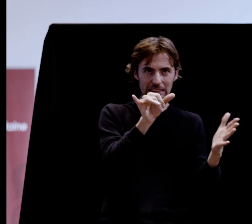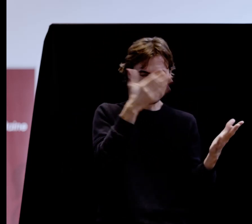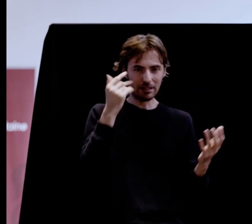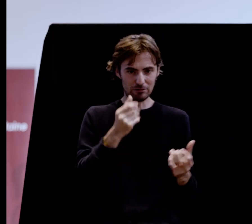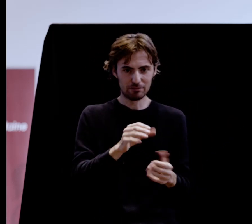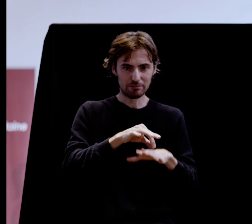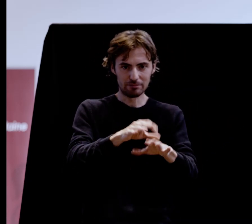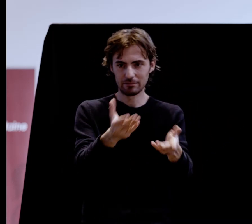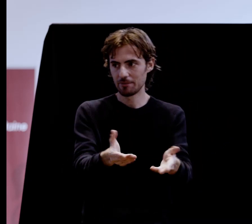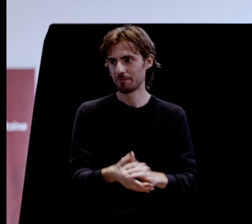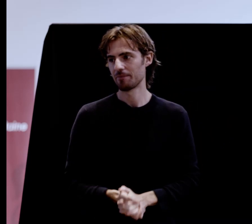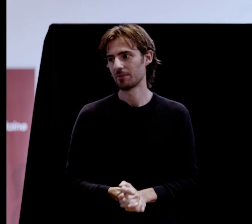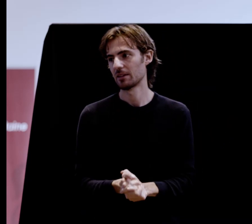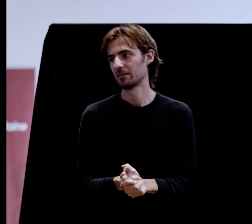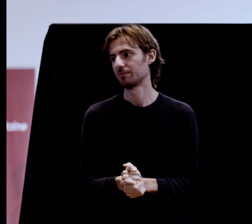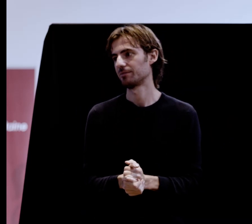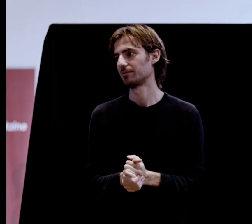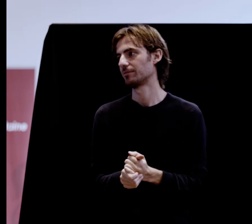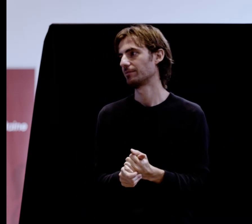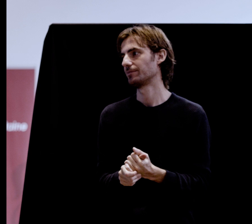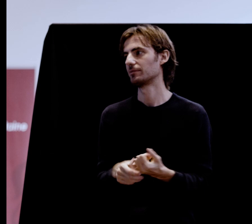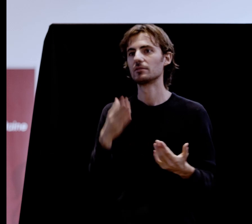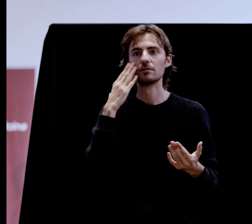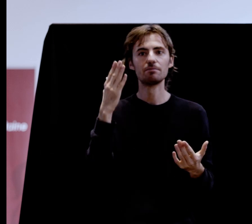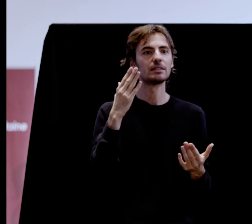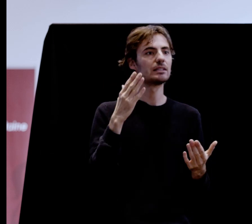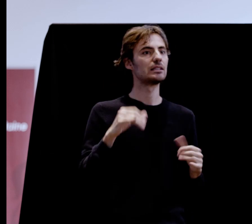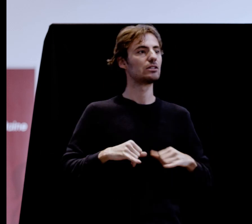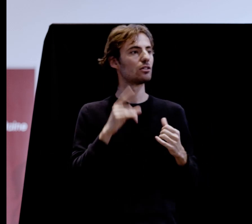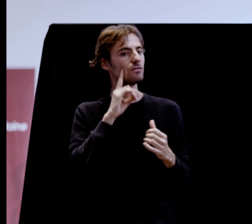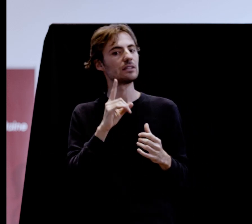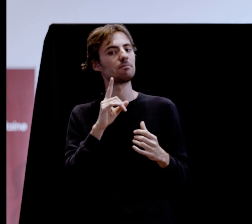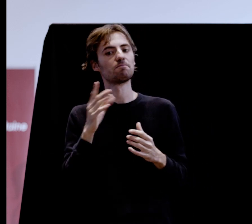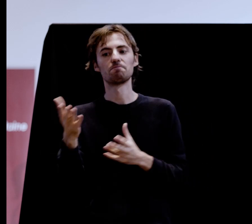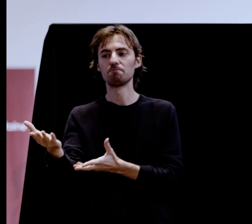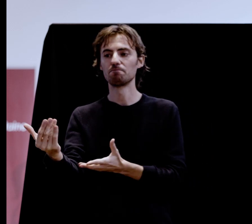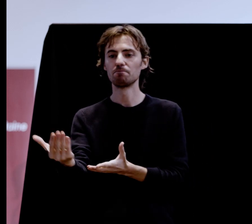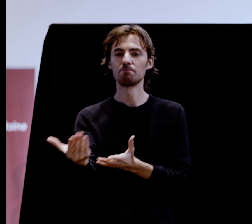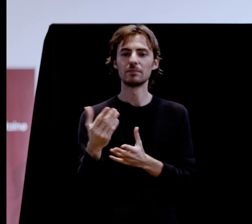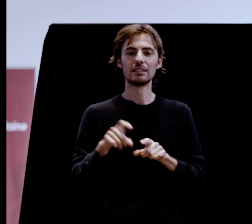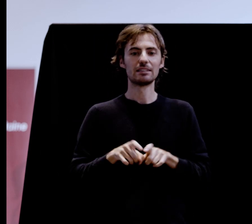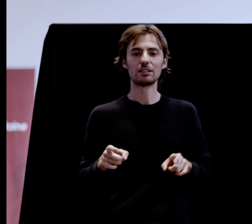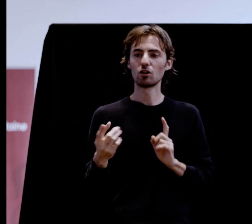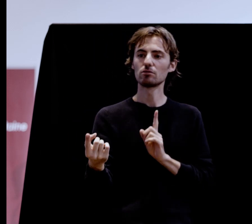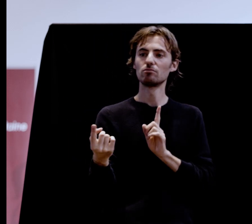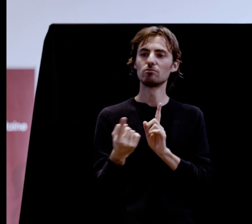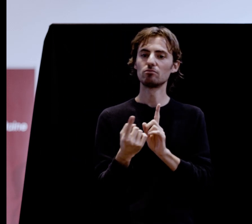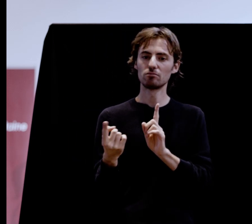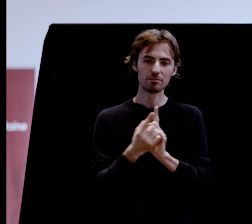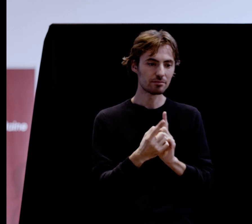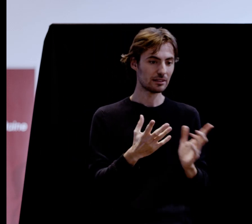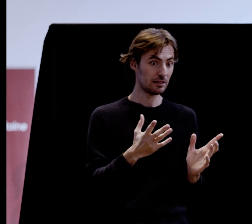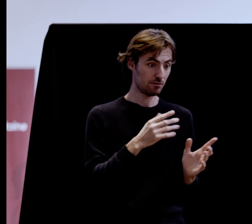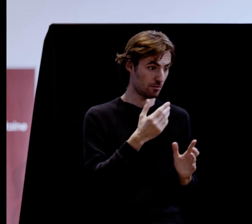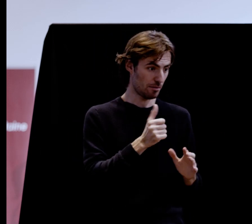déjà, juste, si on amène une jeune fille chez un gynécologue pour discuter de tout ça, prévenir le gynécologue que si cette jeune